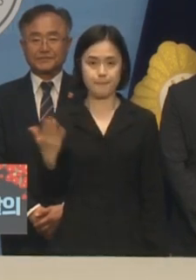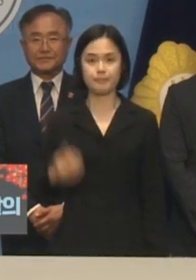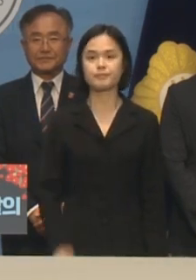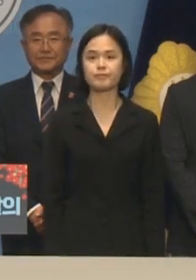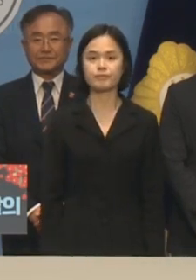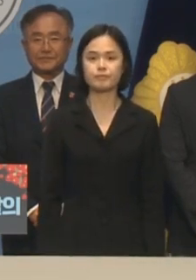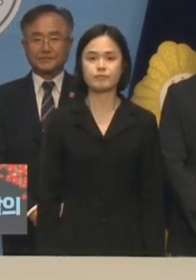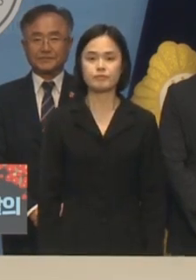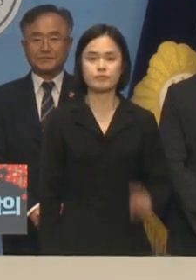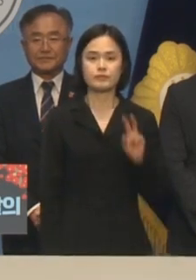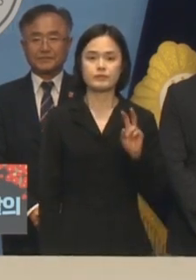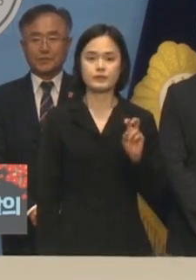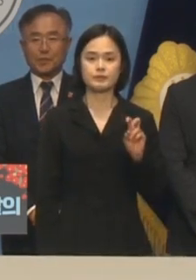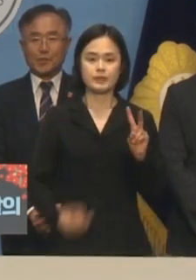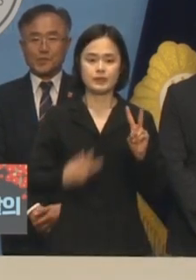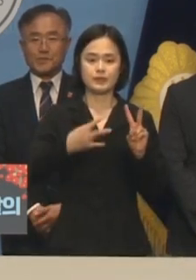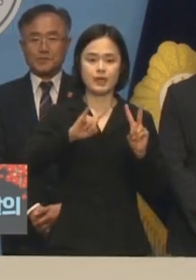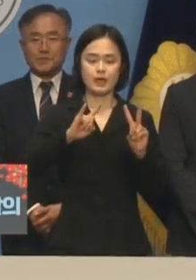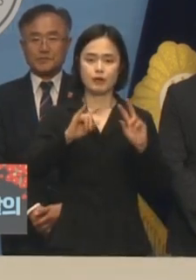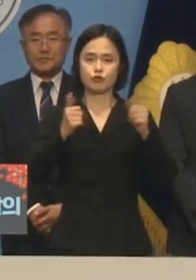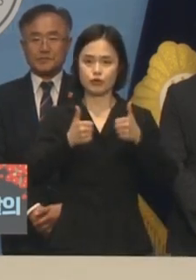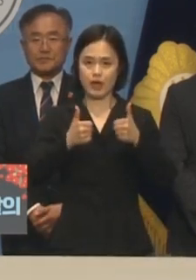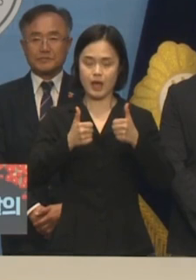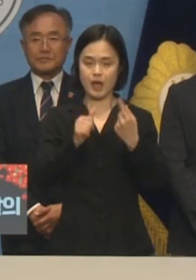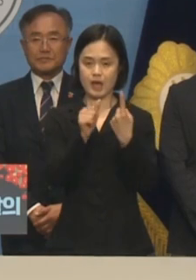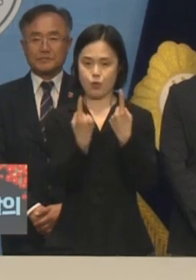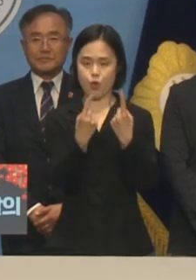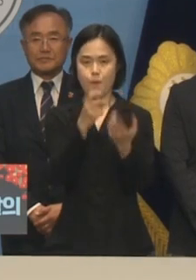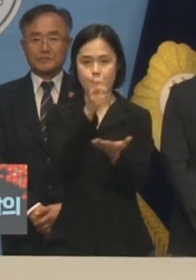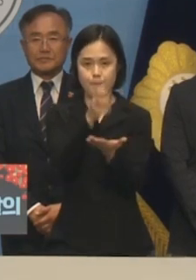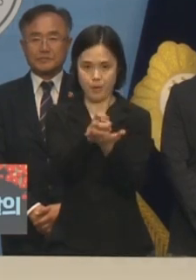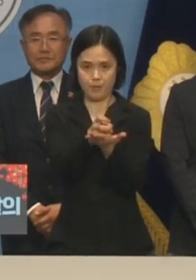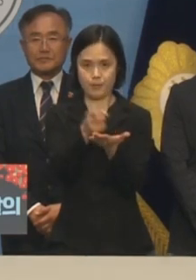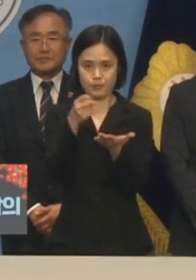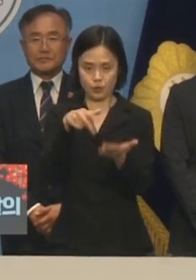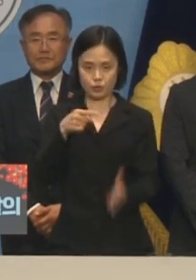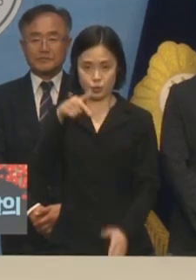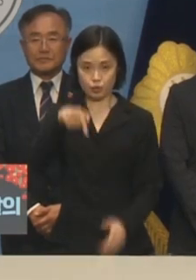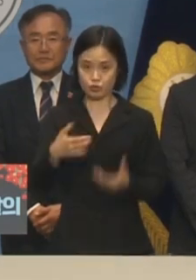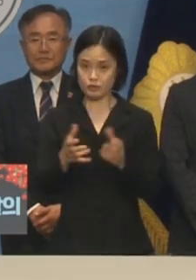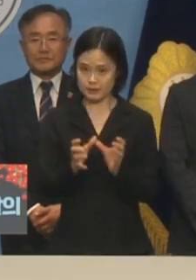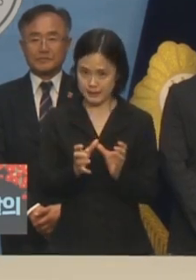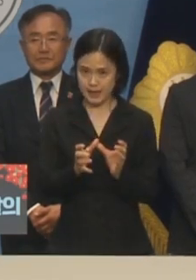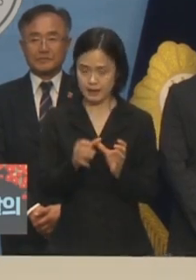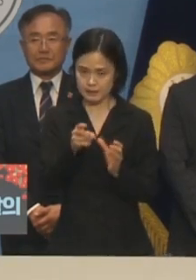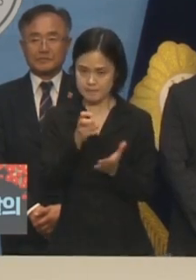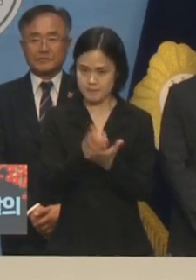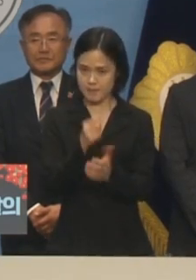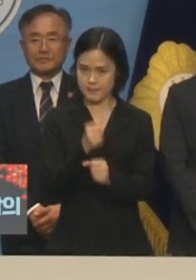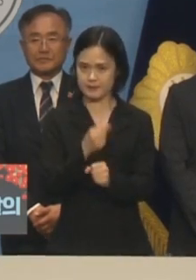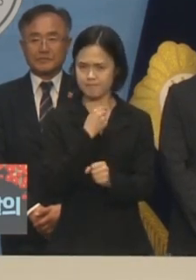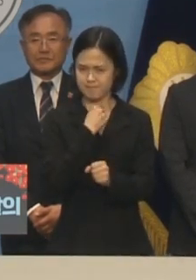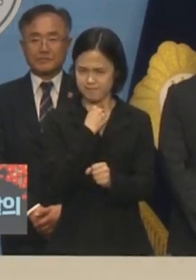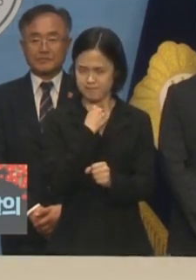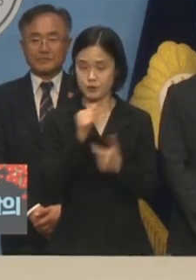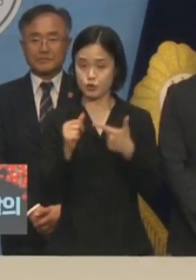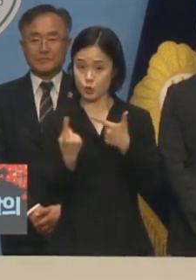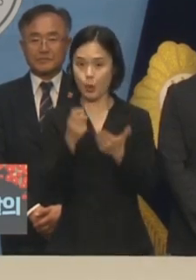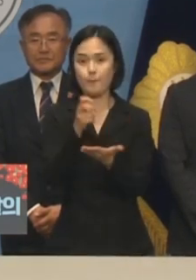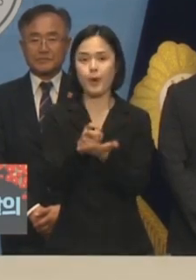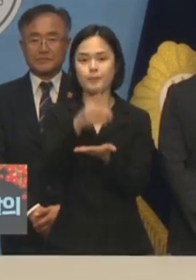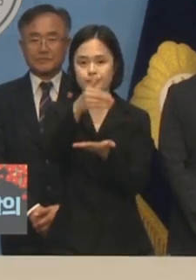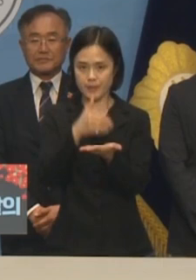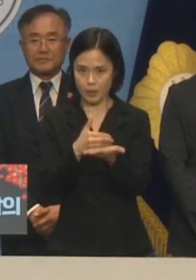국회 1호 법안이자 조국혁신당의 쇄빙선 6호 법안인 제주 4.3 왜곡처벌법을